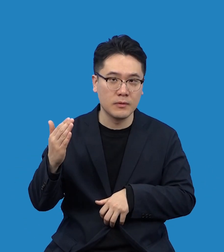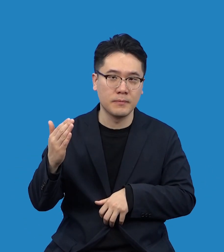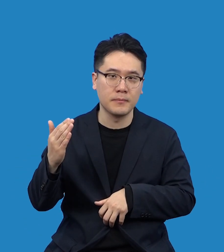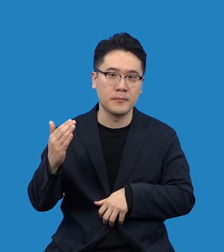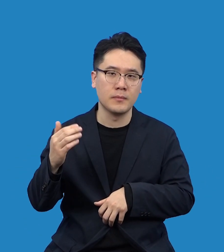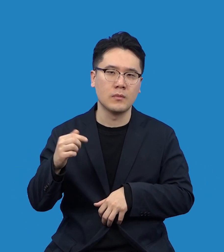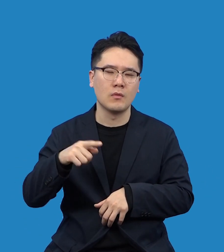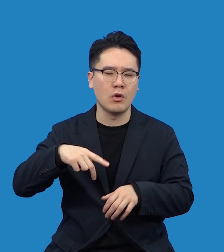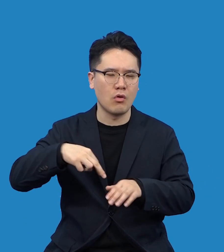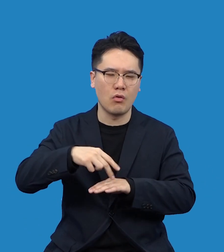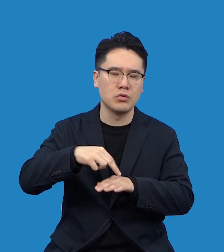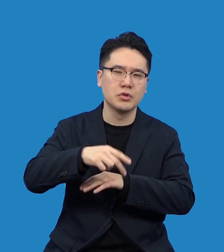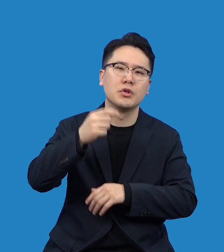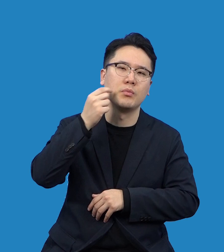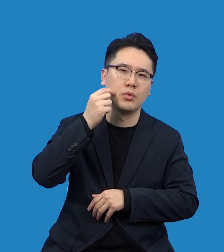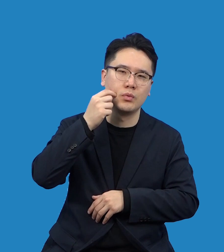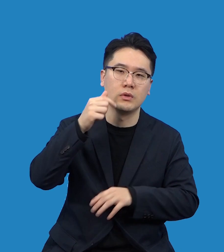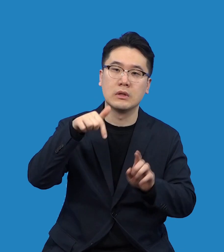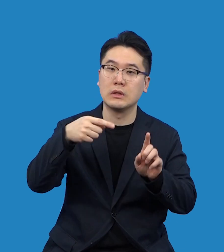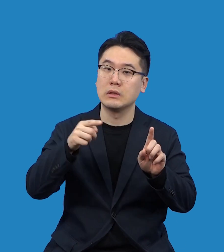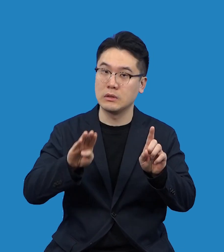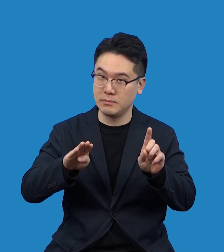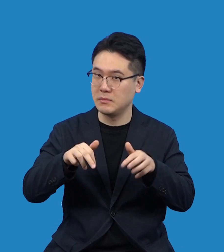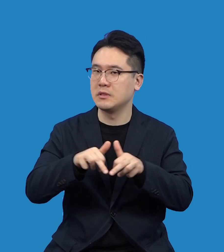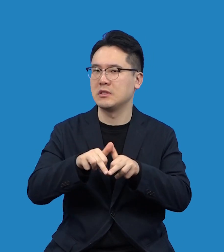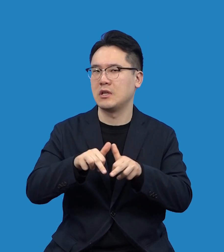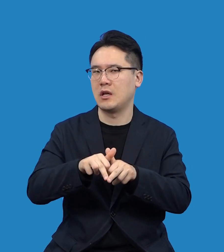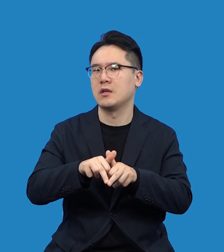짚고 살았거든요. 1급 장애인으로